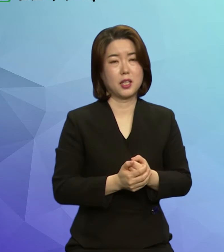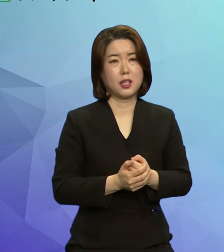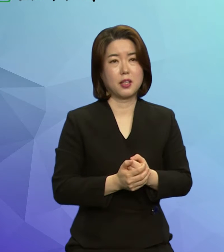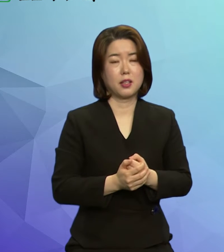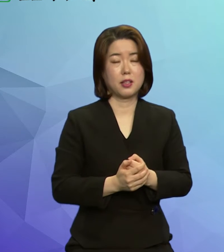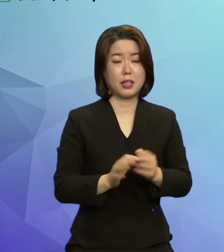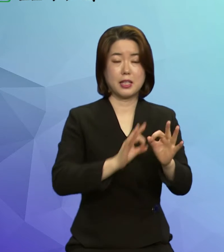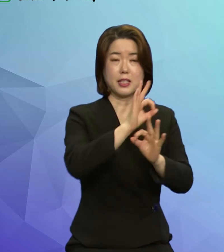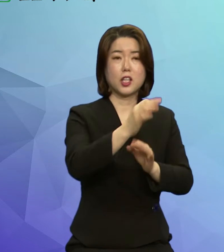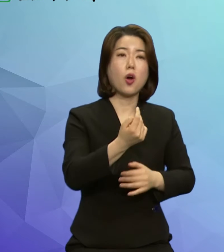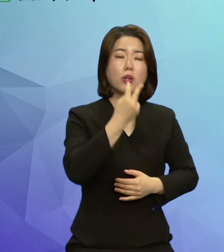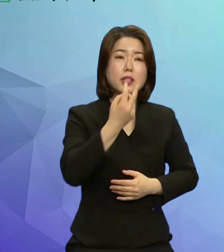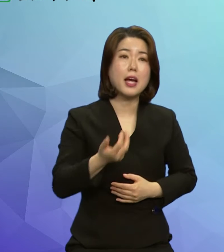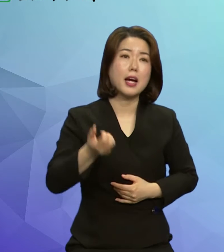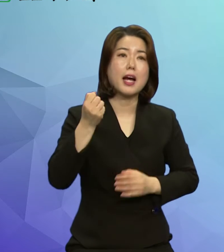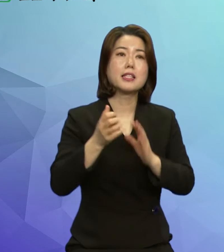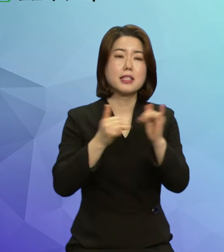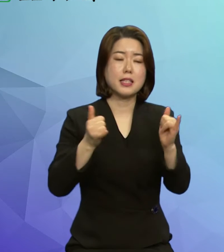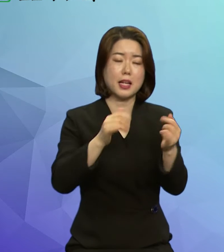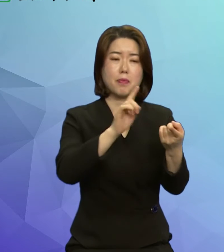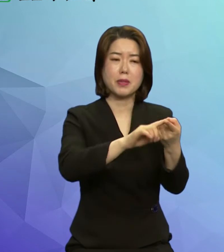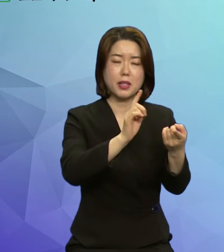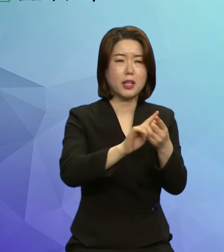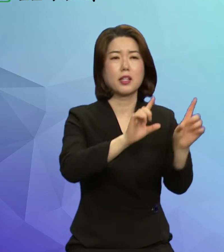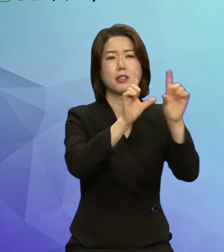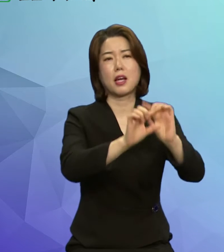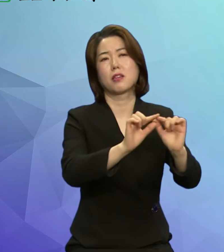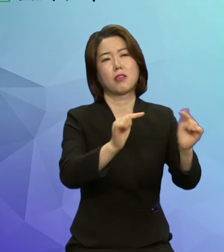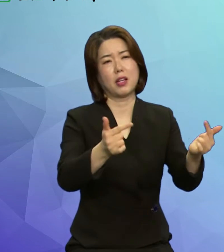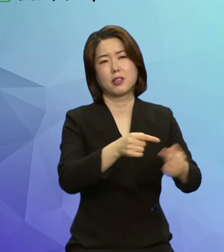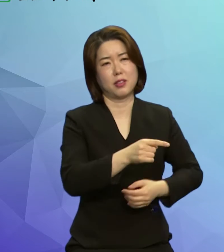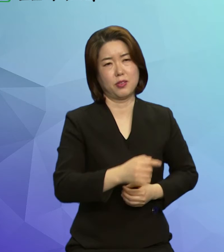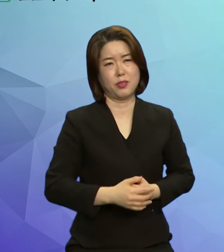영생을 소유한 사람답지 않은 삶이에요.